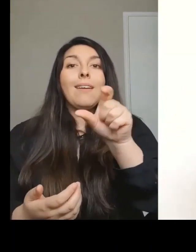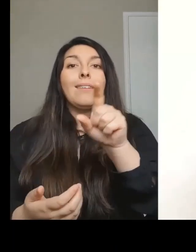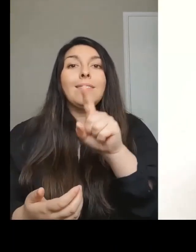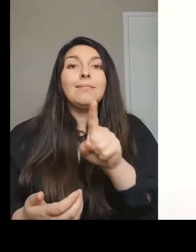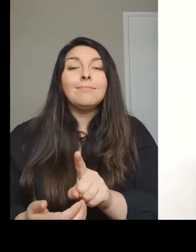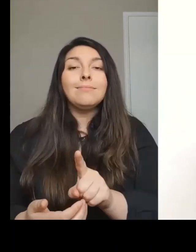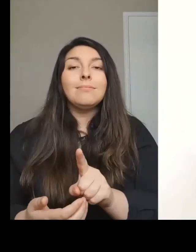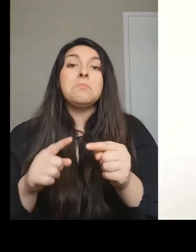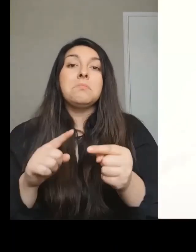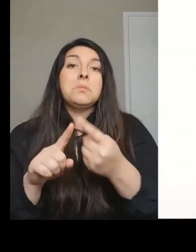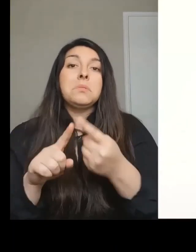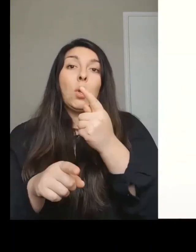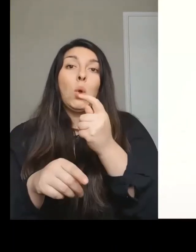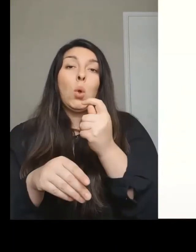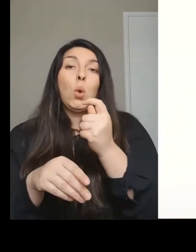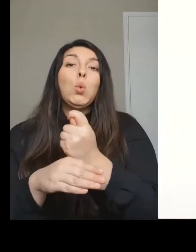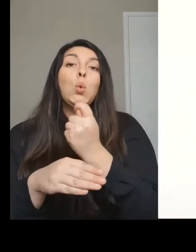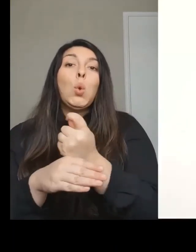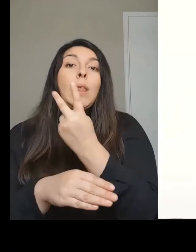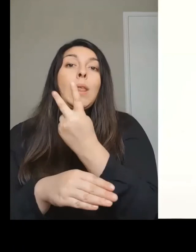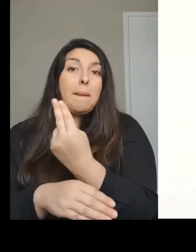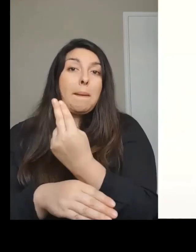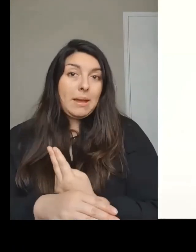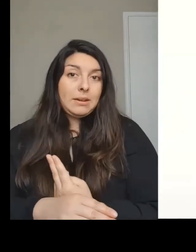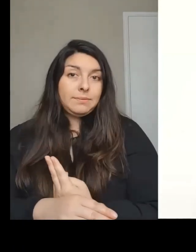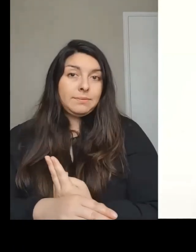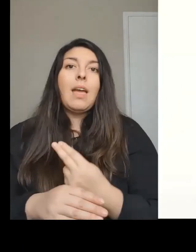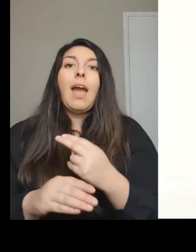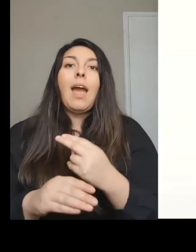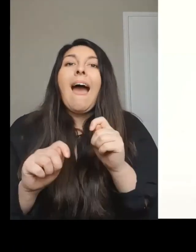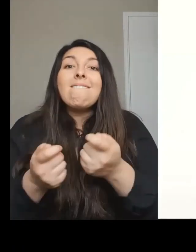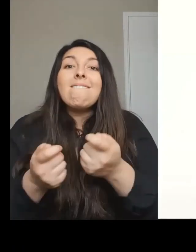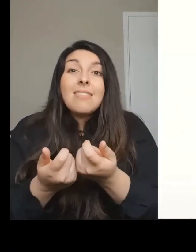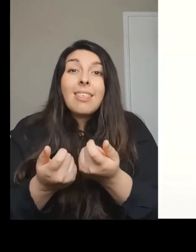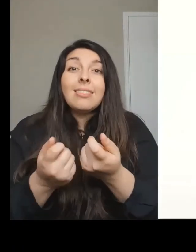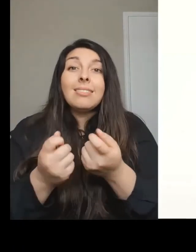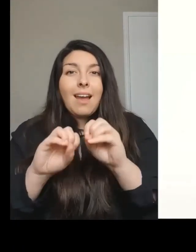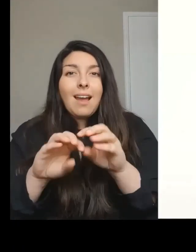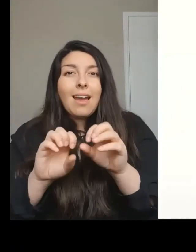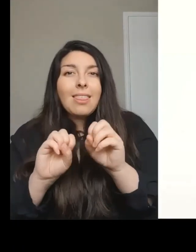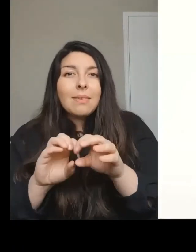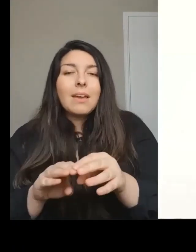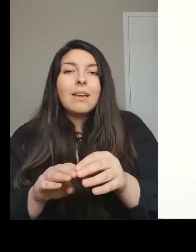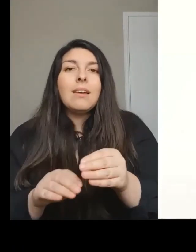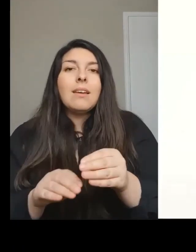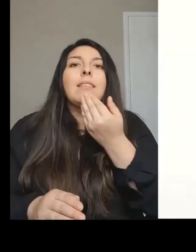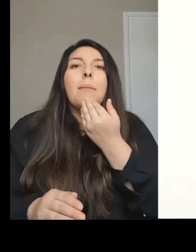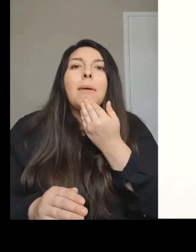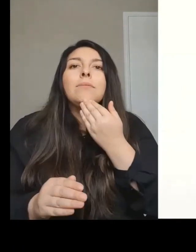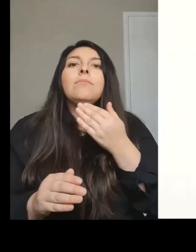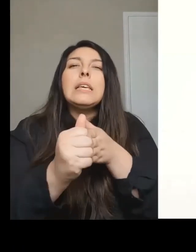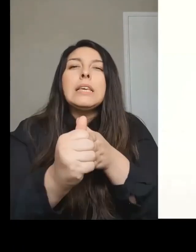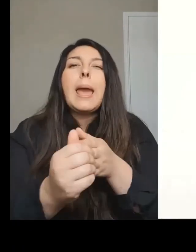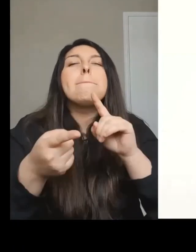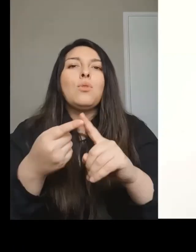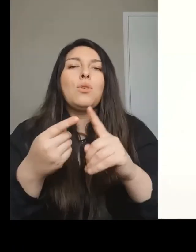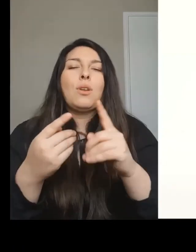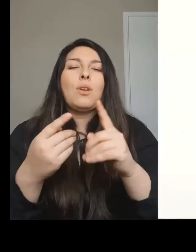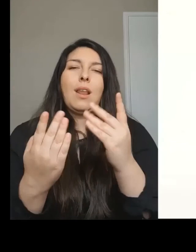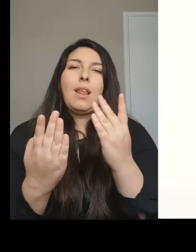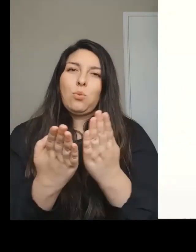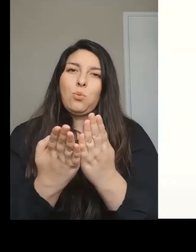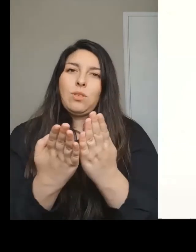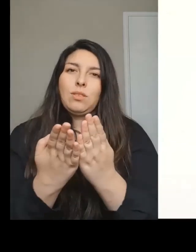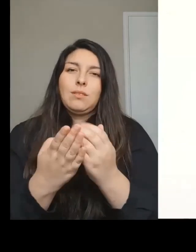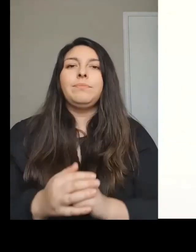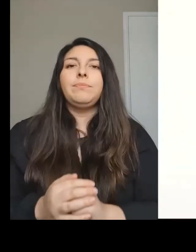talleres de habilidades académicas y las asesorías académicas individuales. En el área socio-afectiva, encontramos